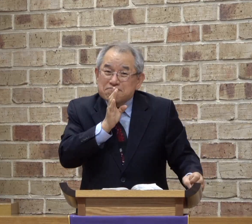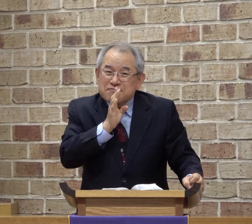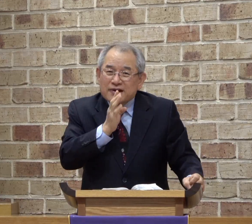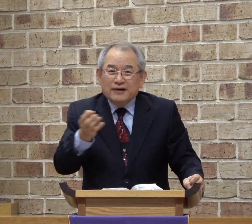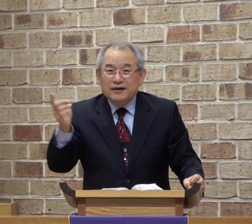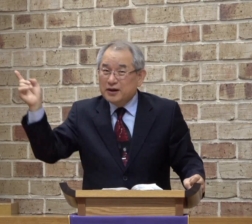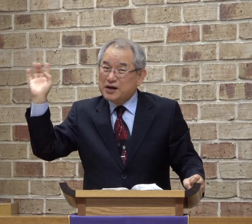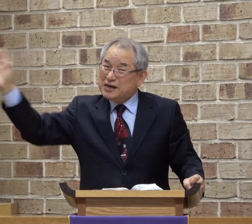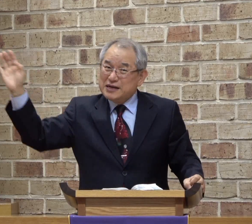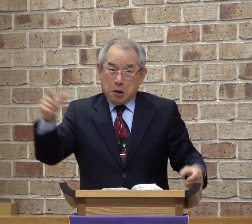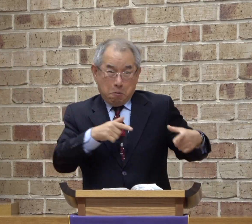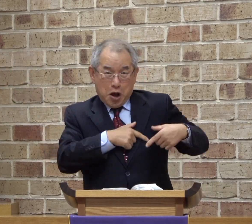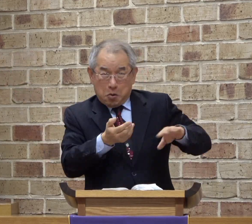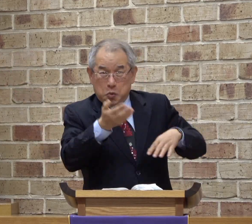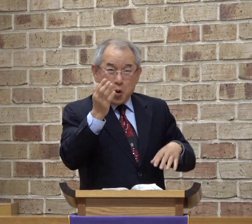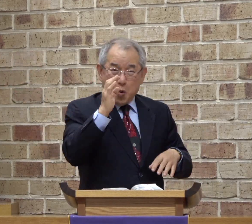사회 각양각층에